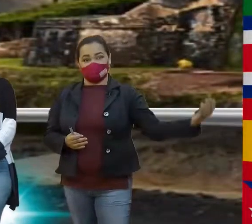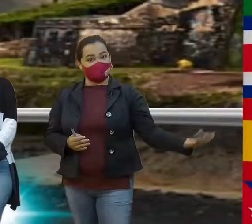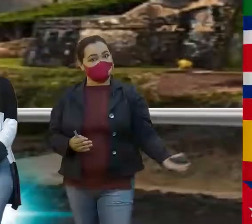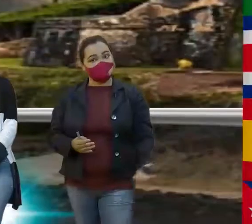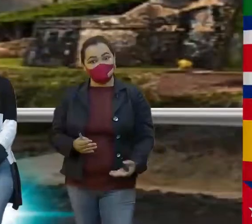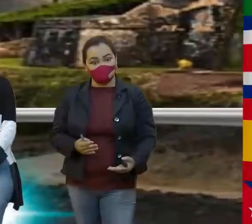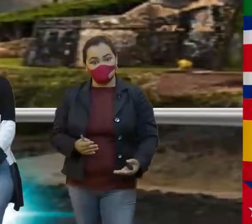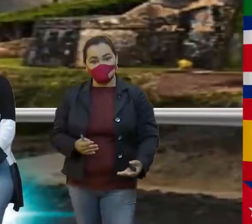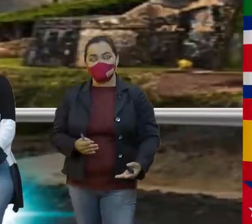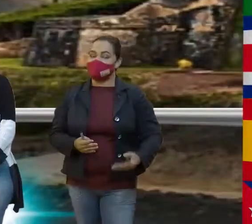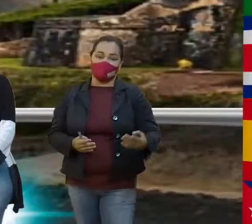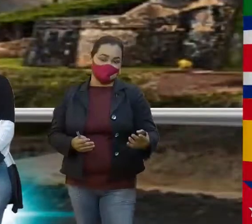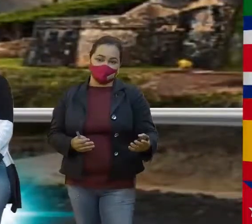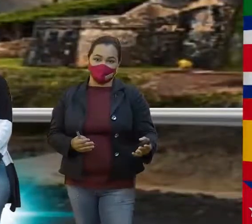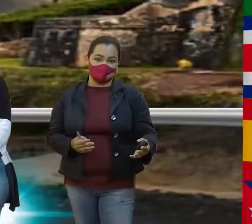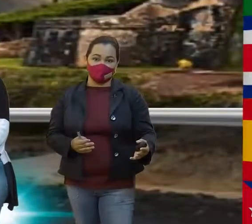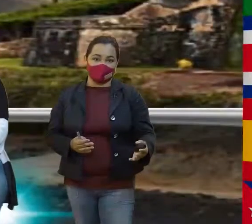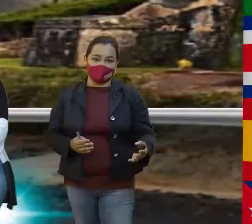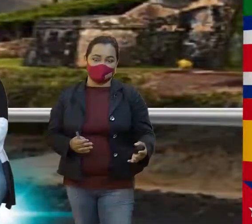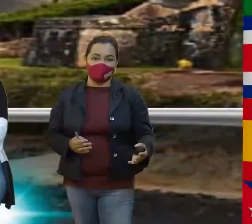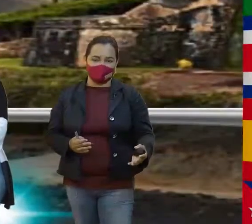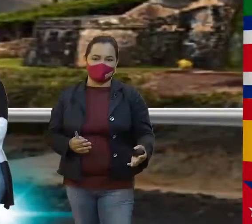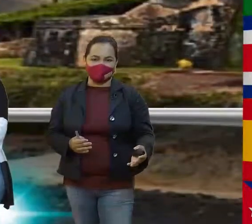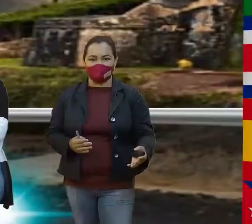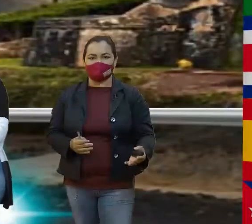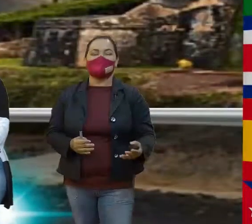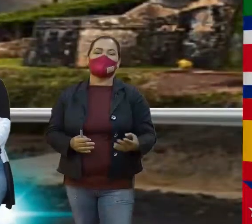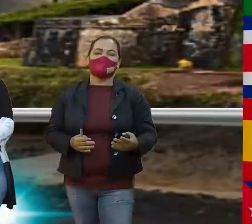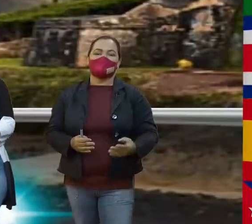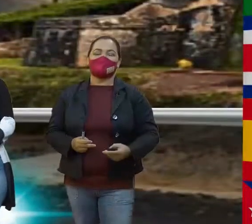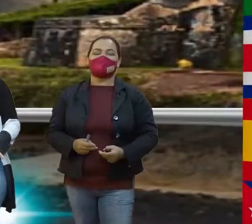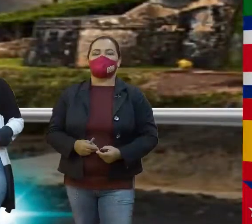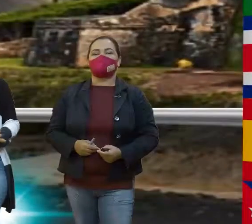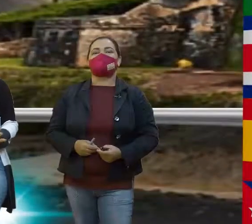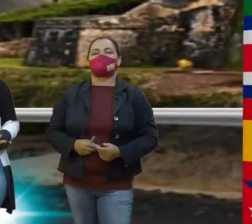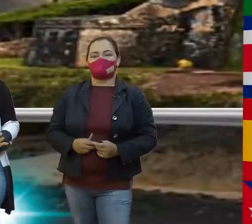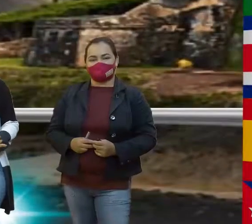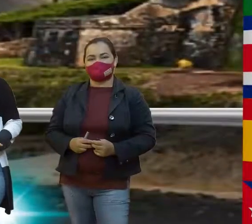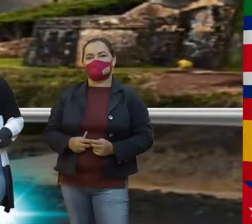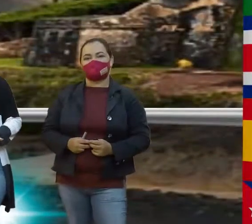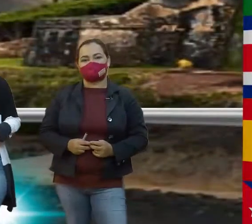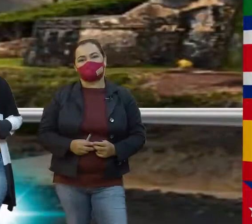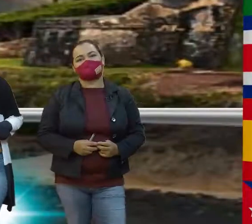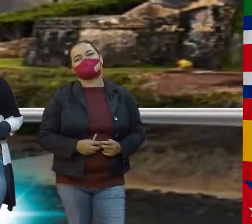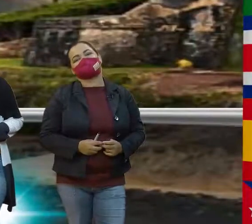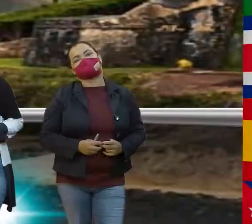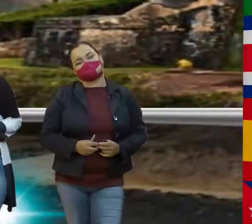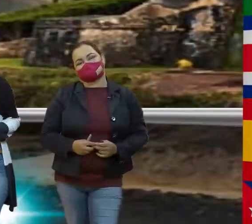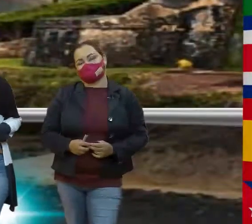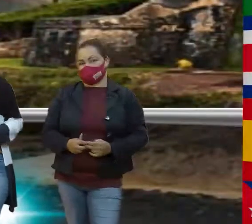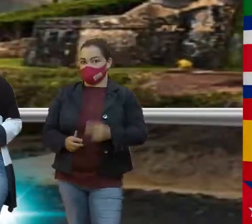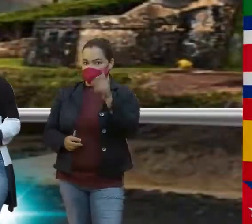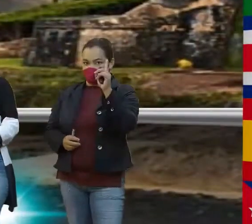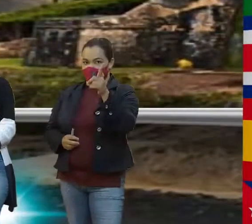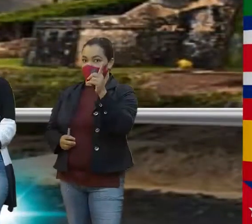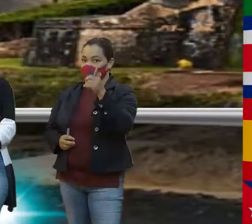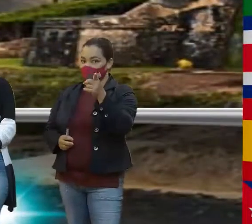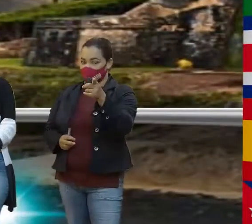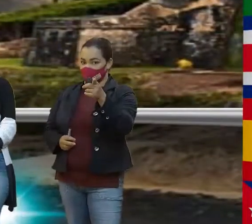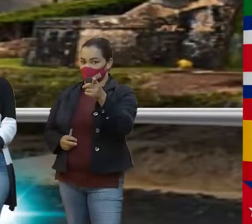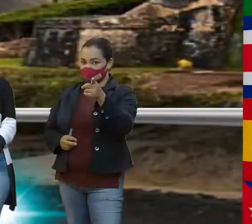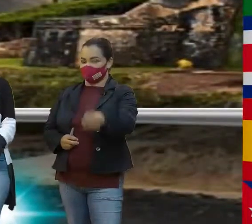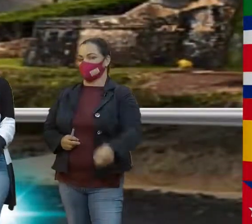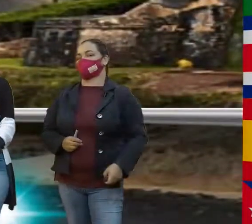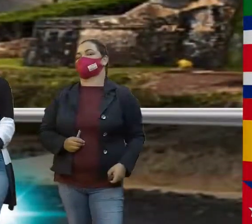sabe de tudo, nem somos um dicionário ambulante também. Aí a gente fica pesquisando para compartilhar informações com Porque vocês. professor